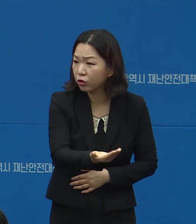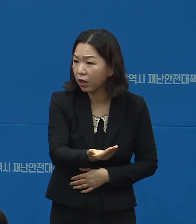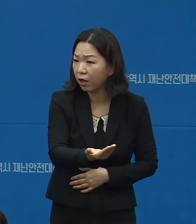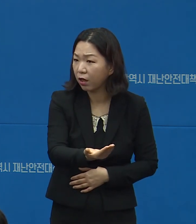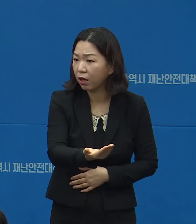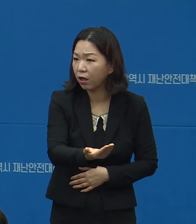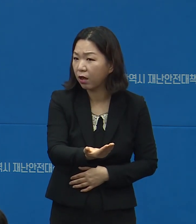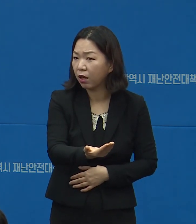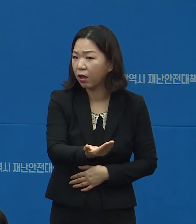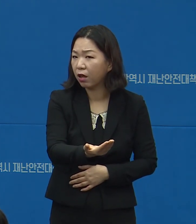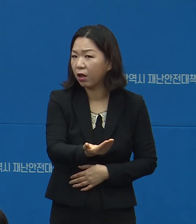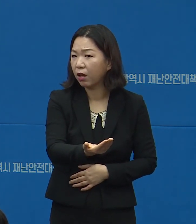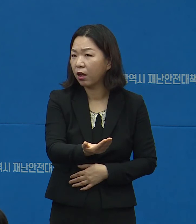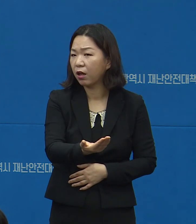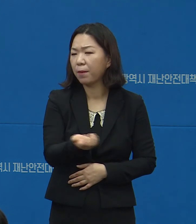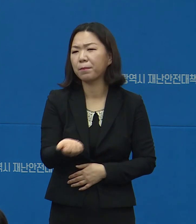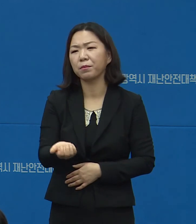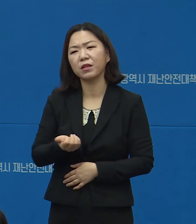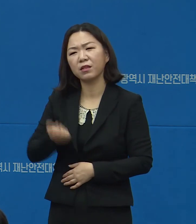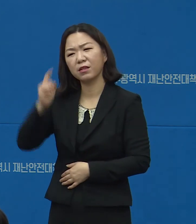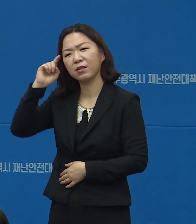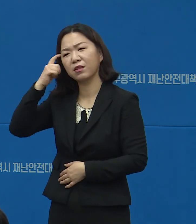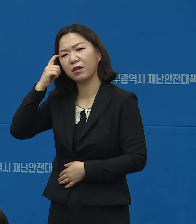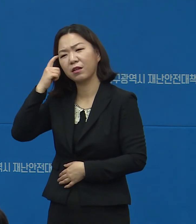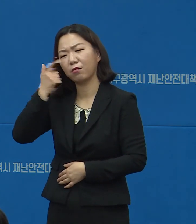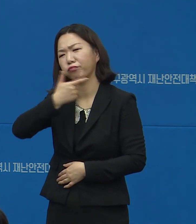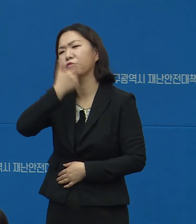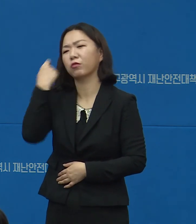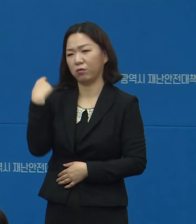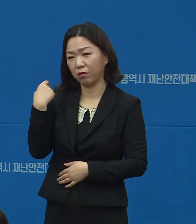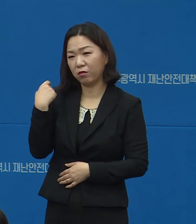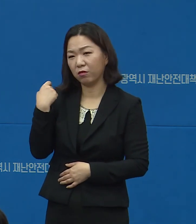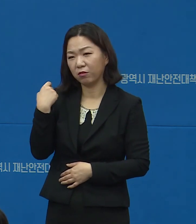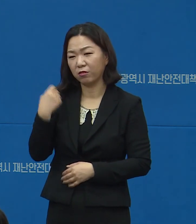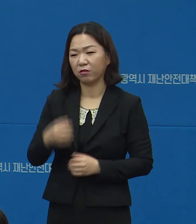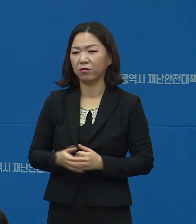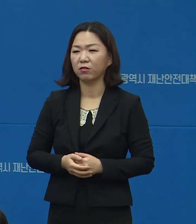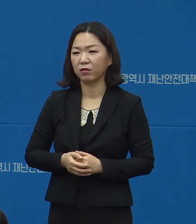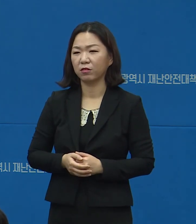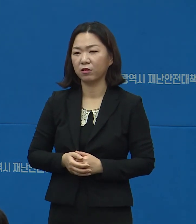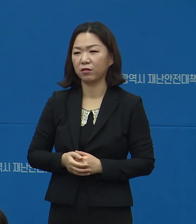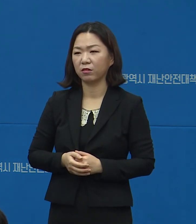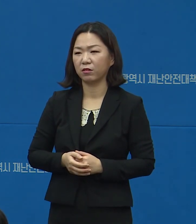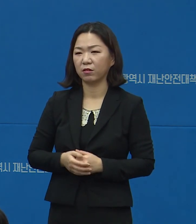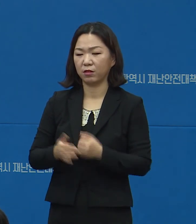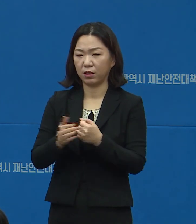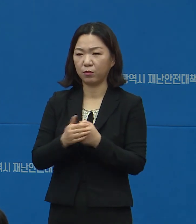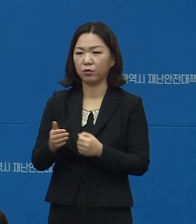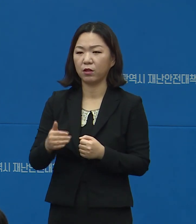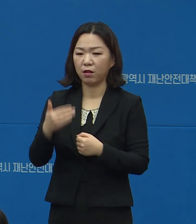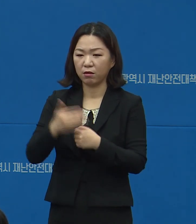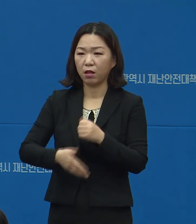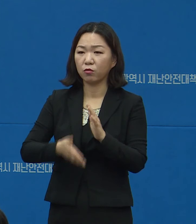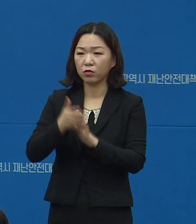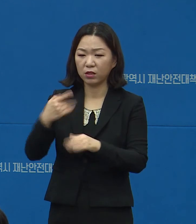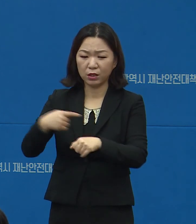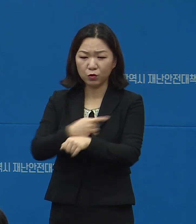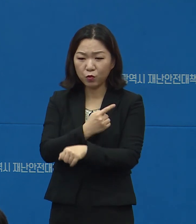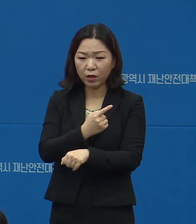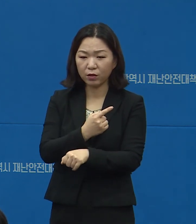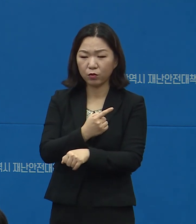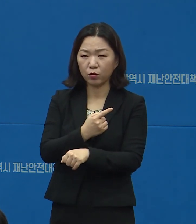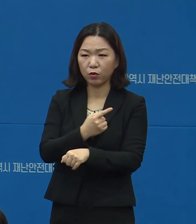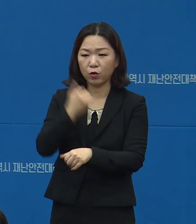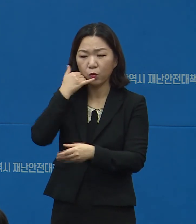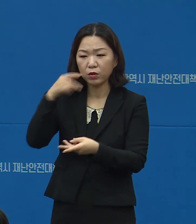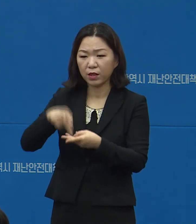되겠다라는 점은 저희가 좀 미리 조금 생각하지 못했던 부분들이 있는 것 같습니다. 그래서 저희가 워낙 그 외에도 많은